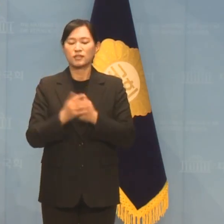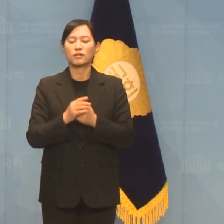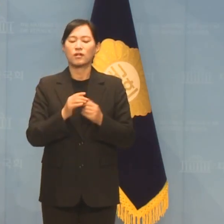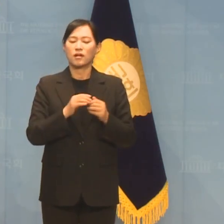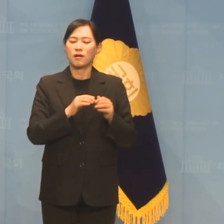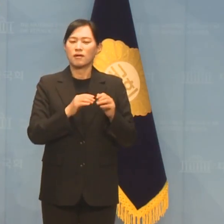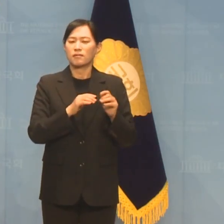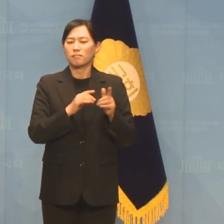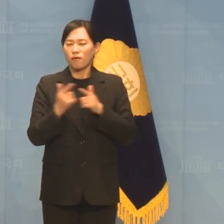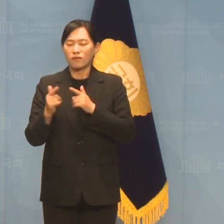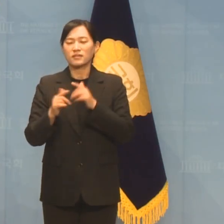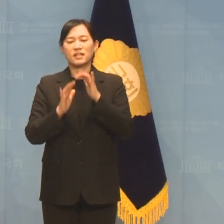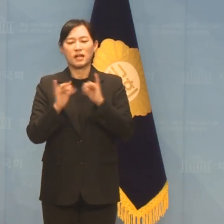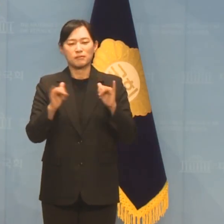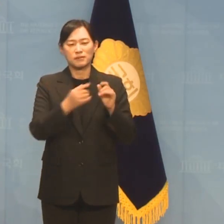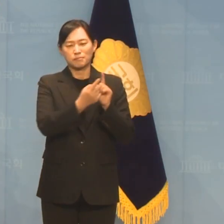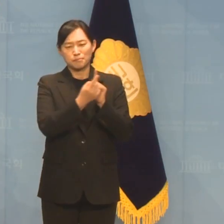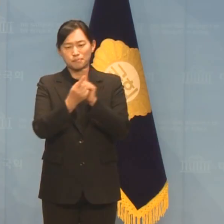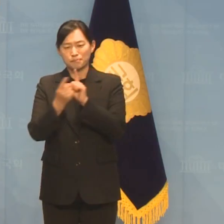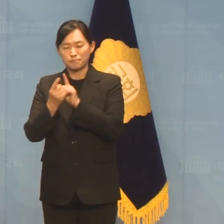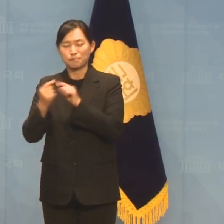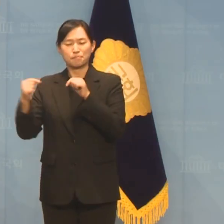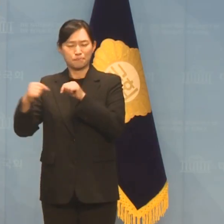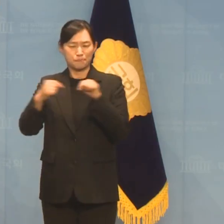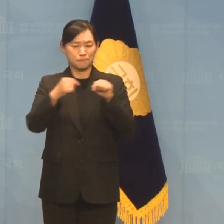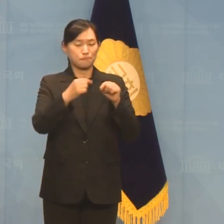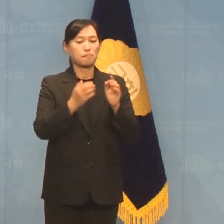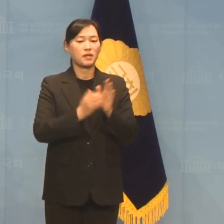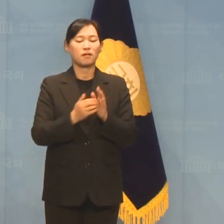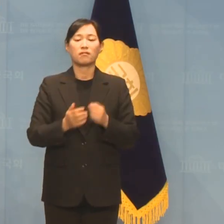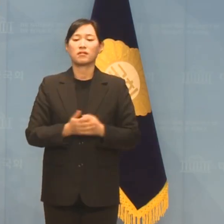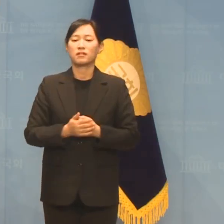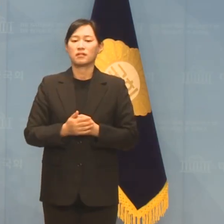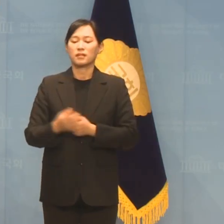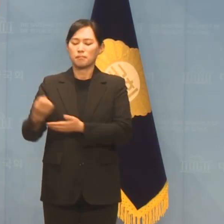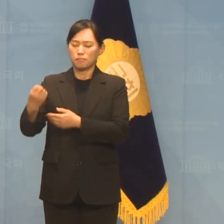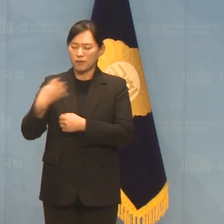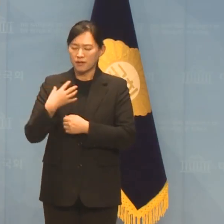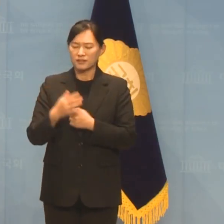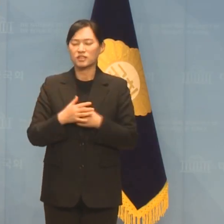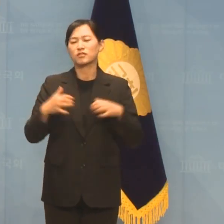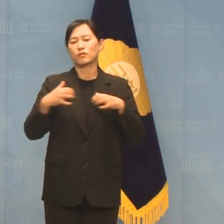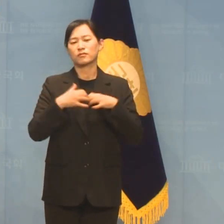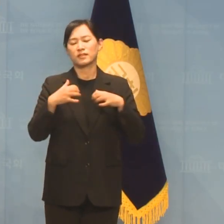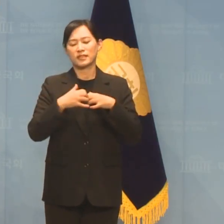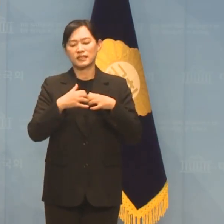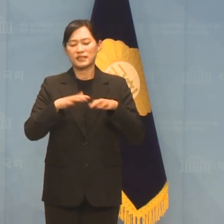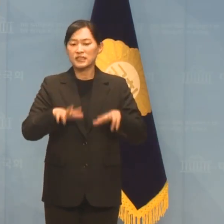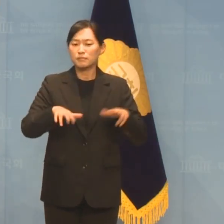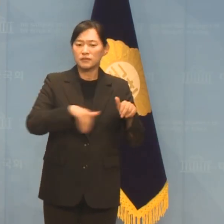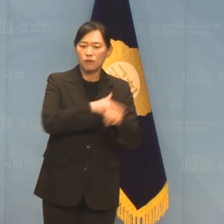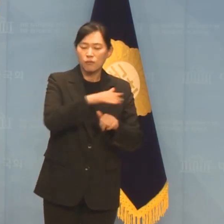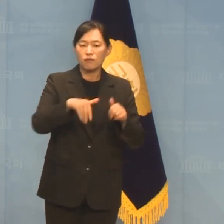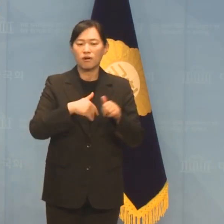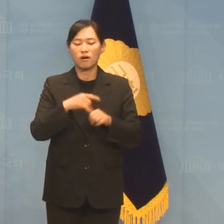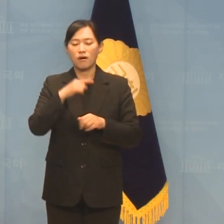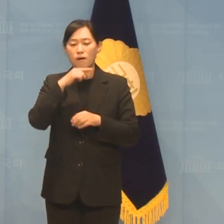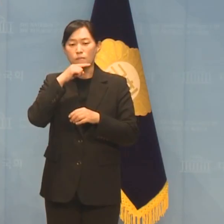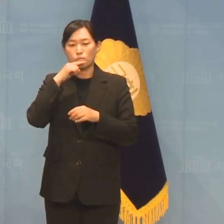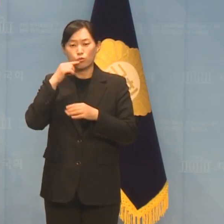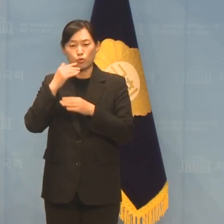정보 인사와 군수 내부를 접견하며 그들이 전하는 전쟁의 현재 양상과